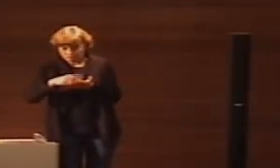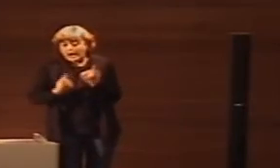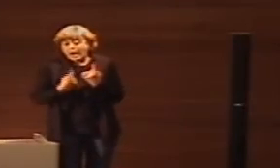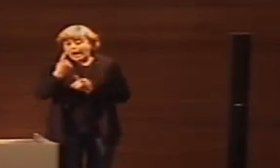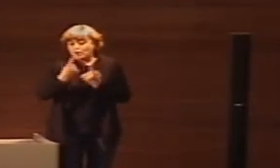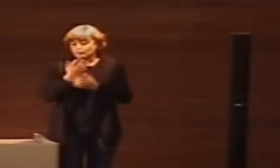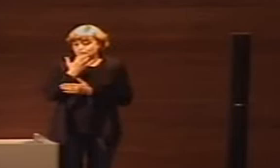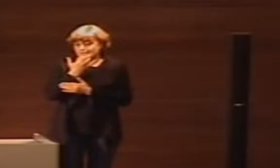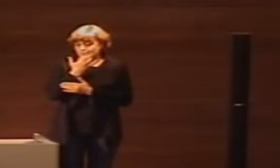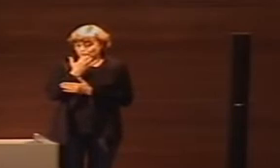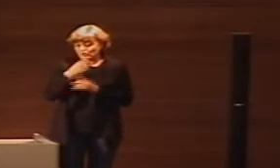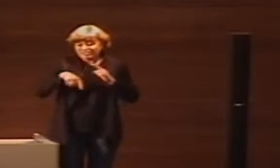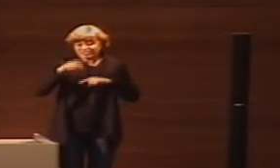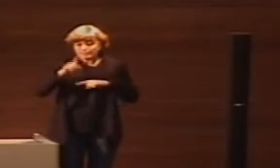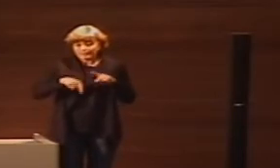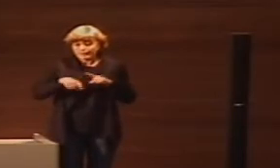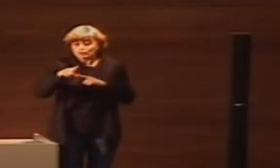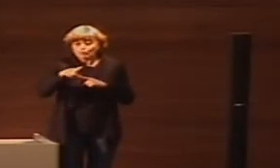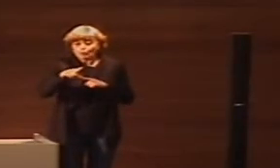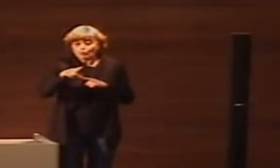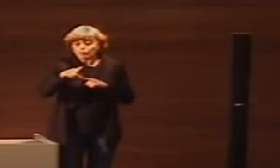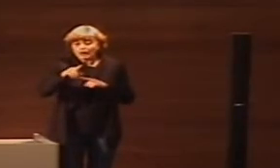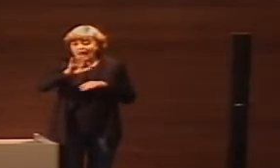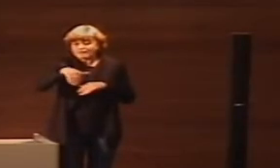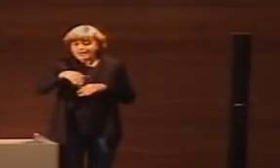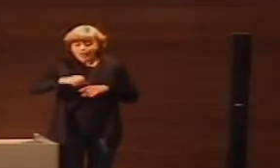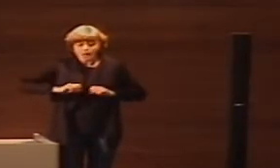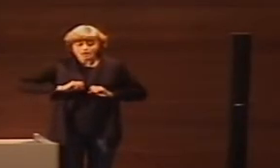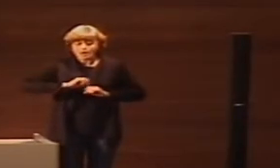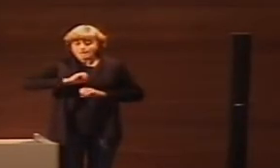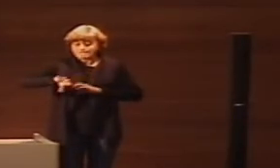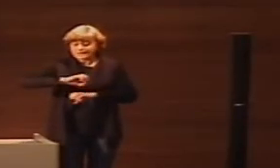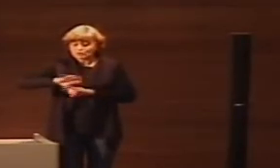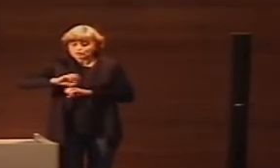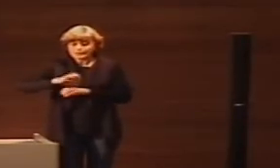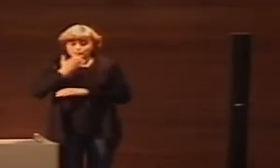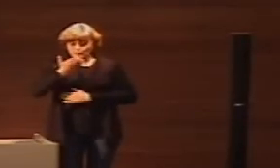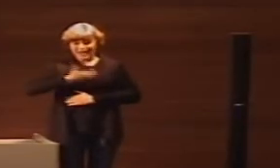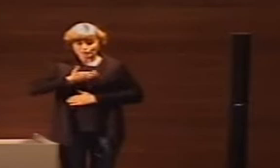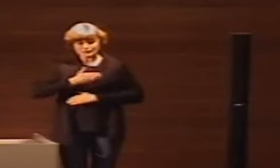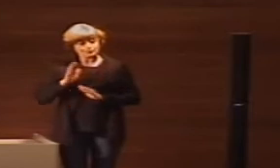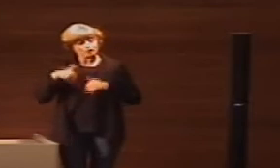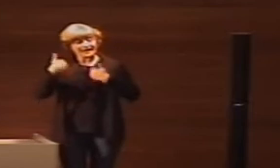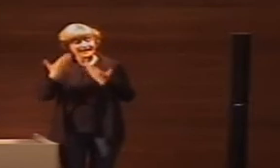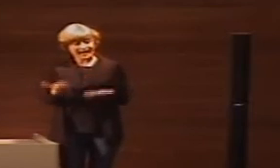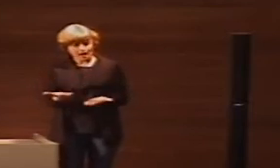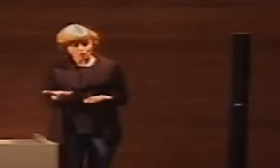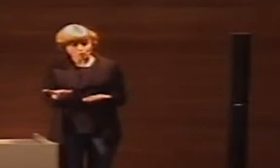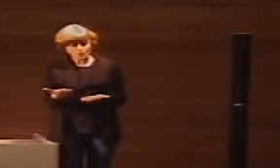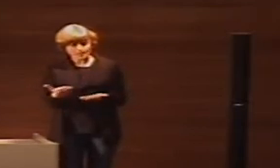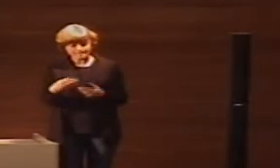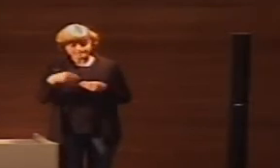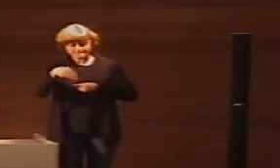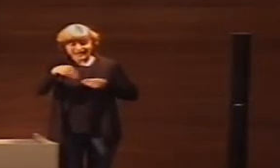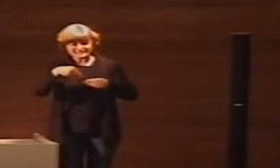que pagas en función del volumen. El ayuntamiento estandariza bolsas de basura y solo si utilizas esas bolsas de